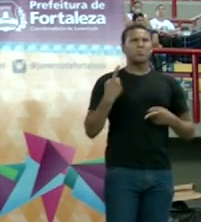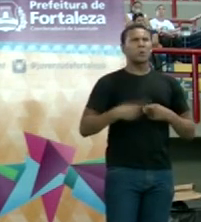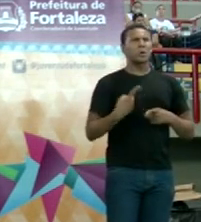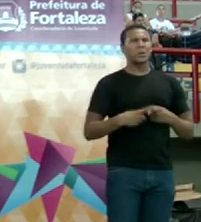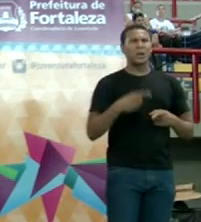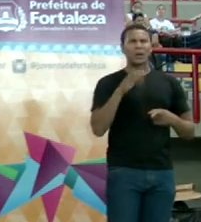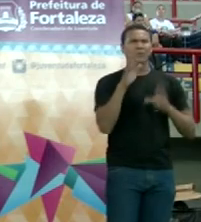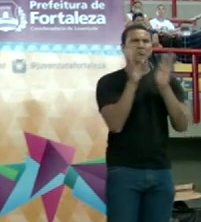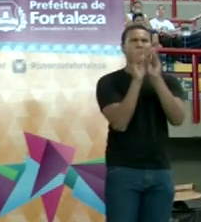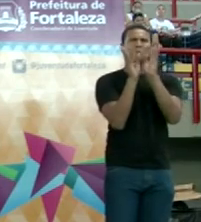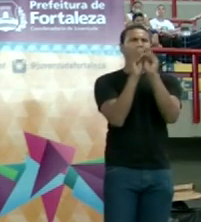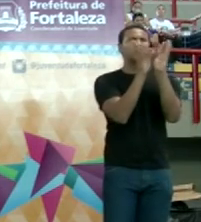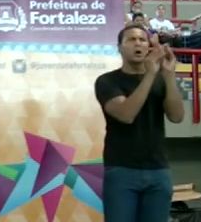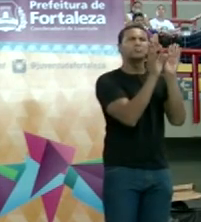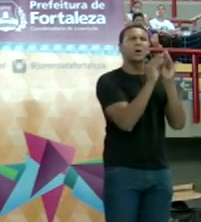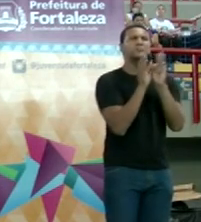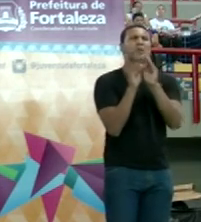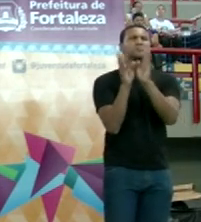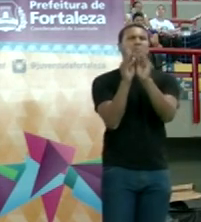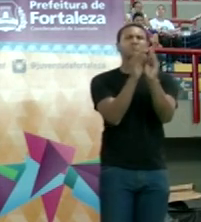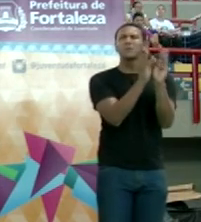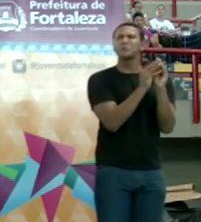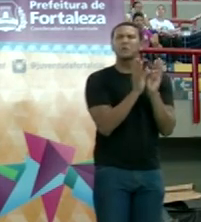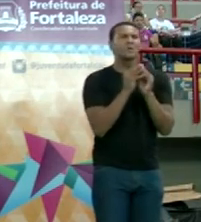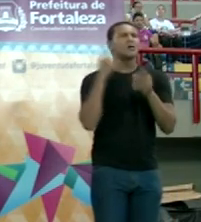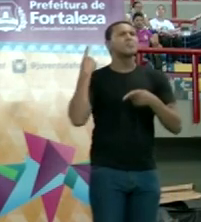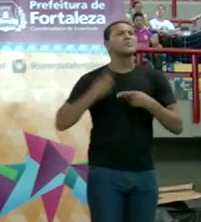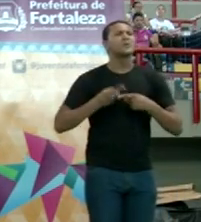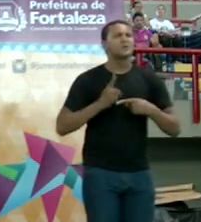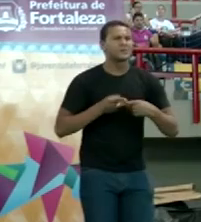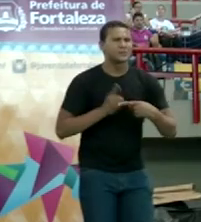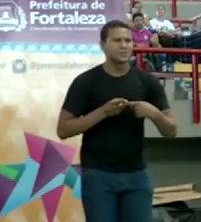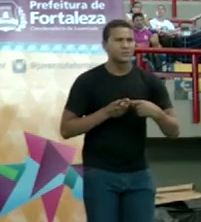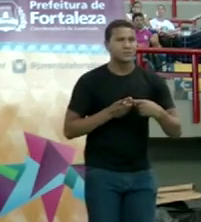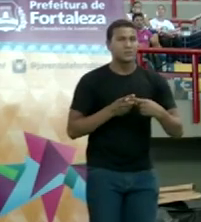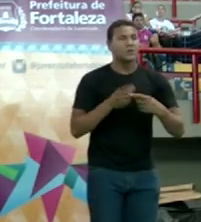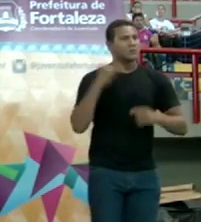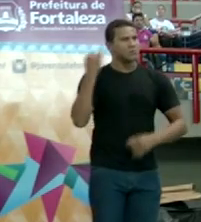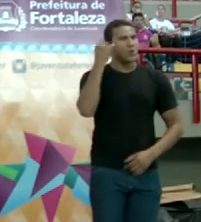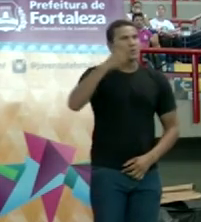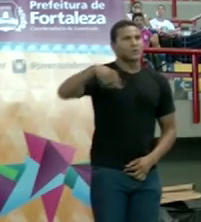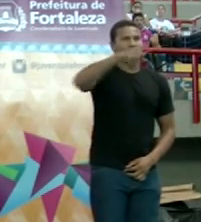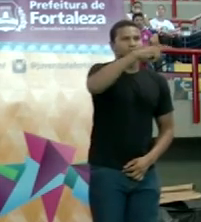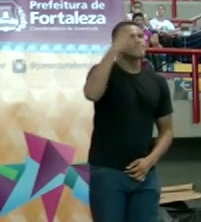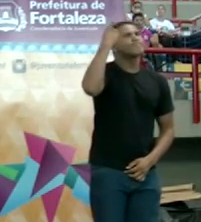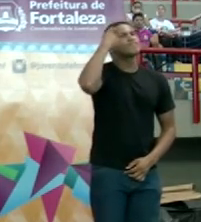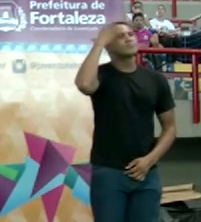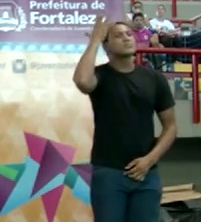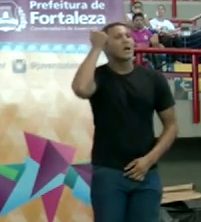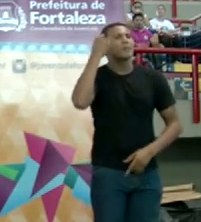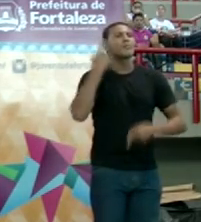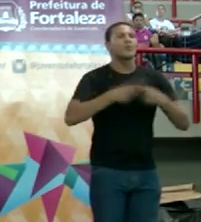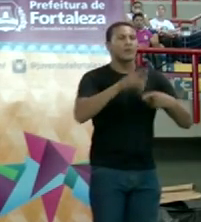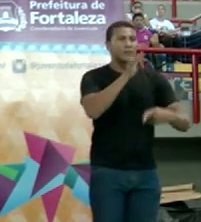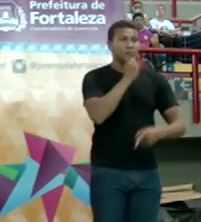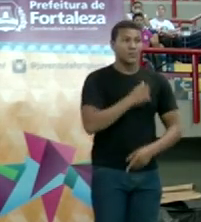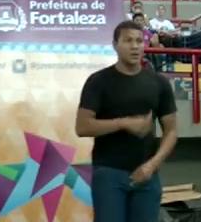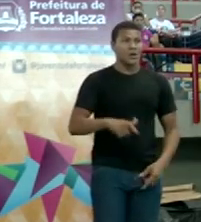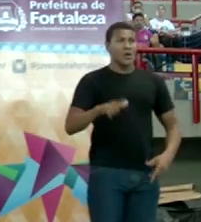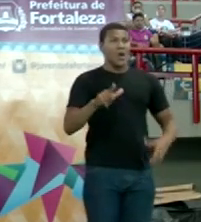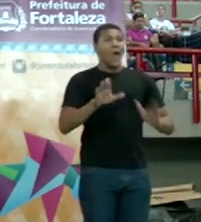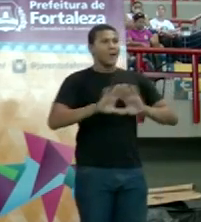FDS, etc. Essa linguagem de abreviaturas. É importante que você saiba a razão. Essa linguagem